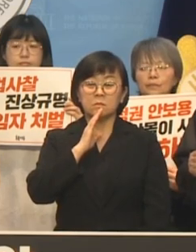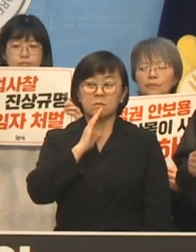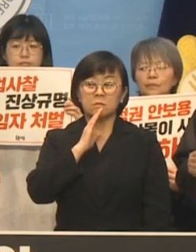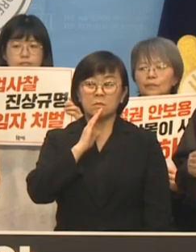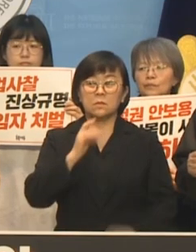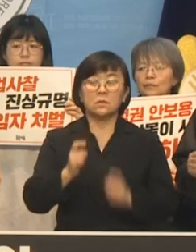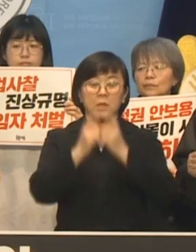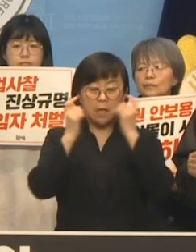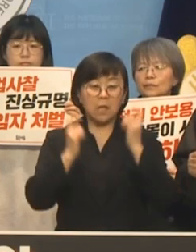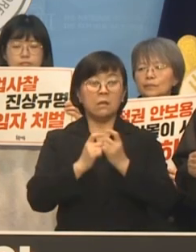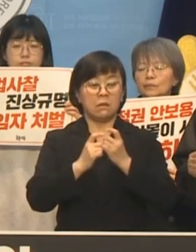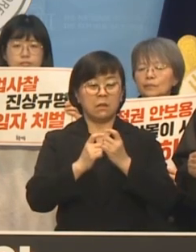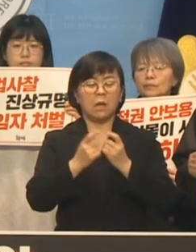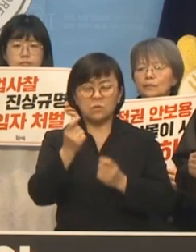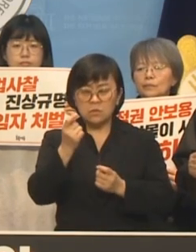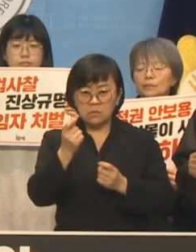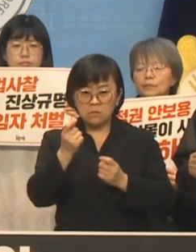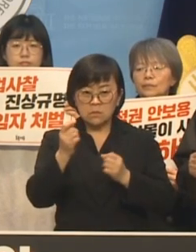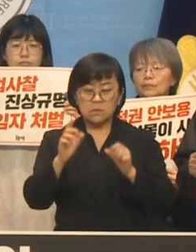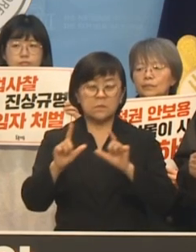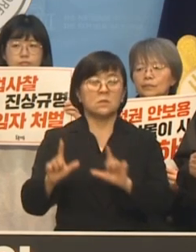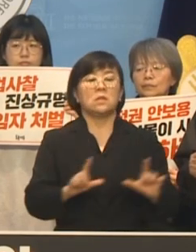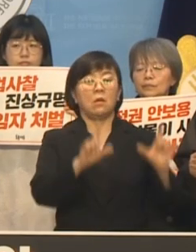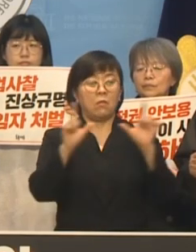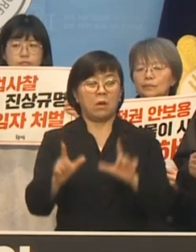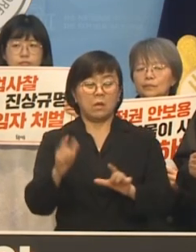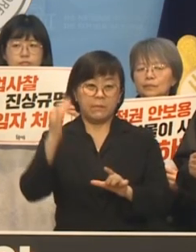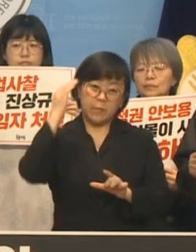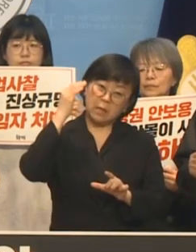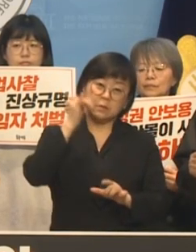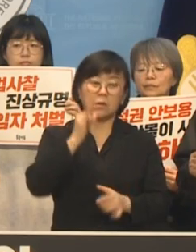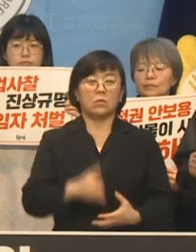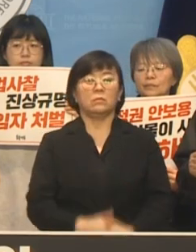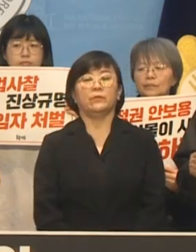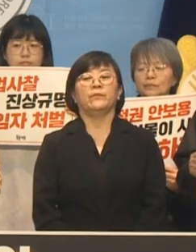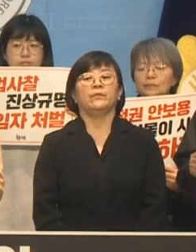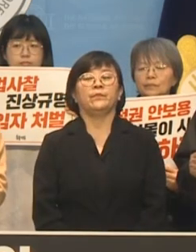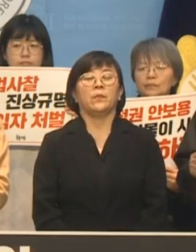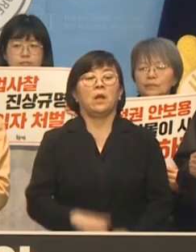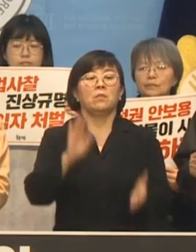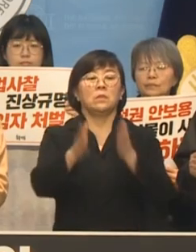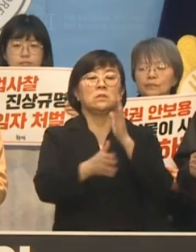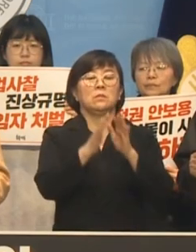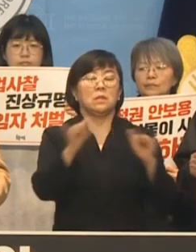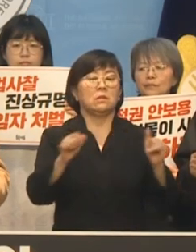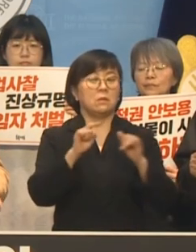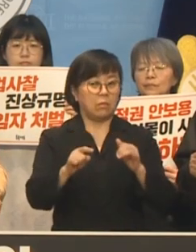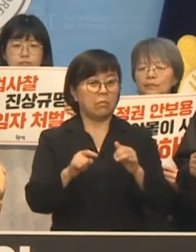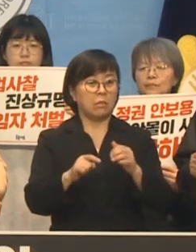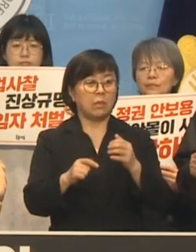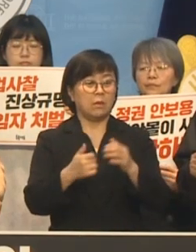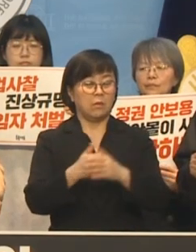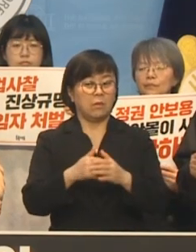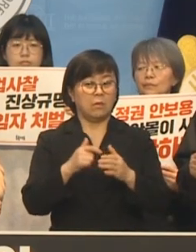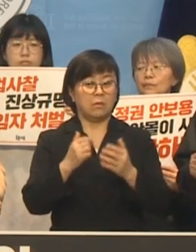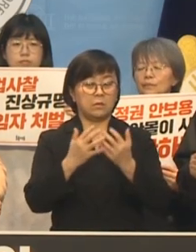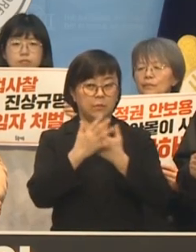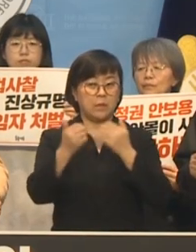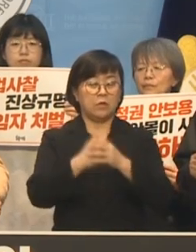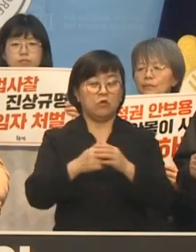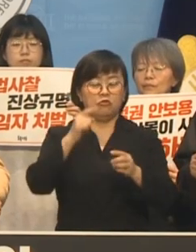사생활에 대한 저질의 침범을 하고 있습니다. 앞으로 우리 시민들은 그런 집회에서